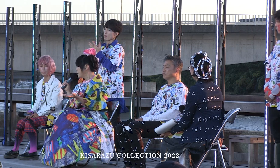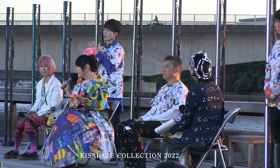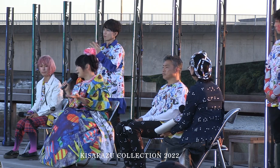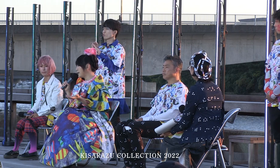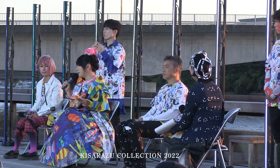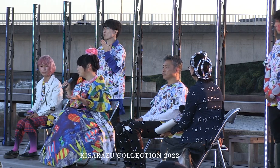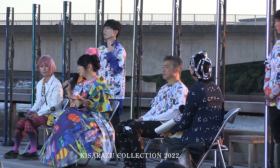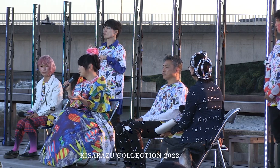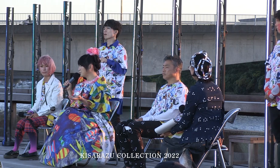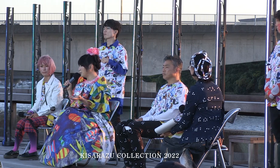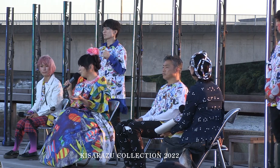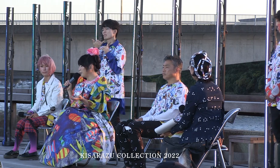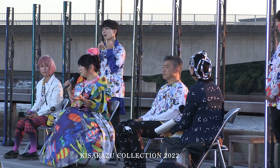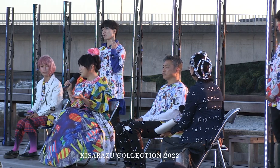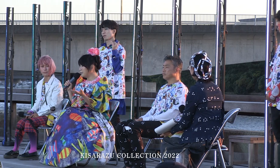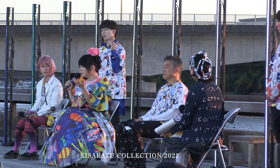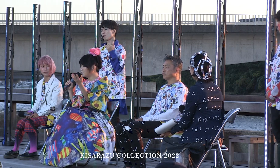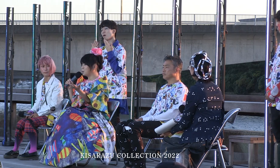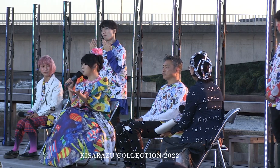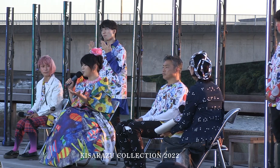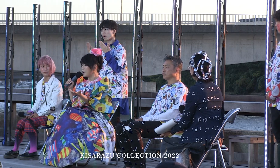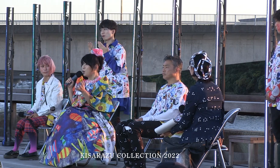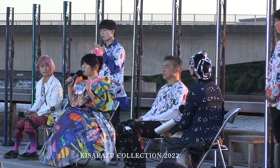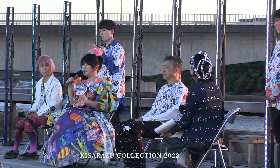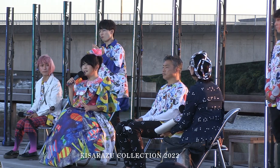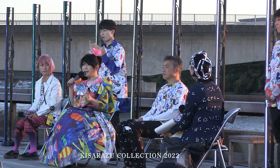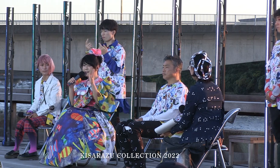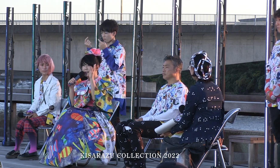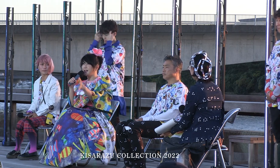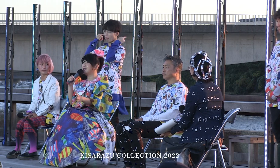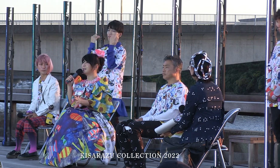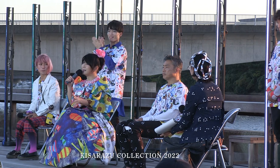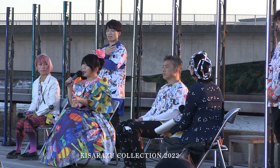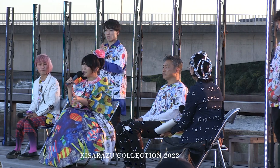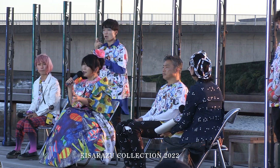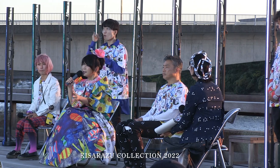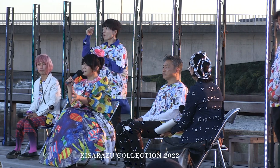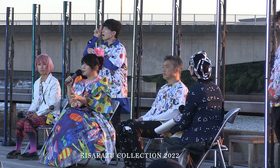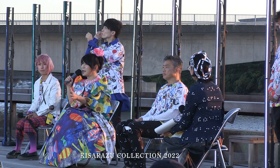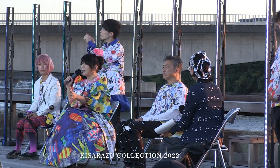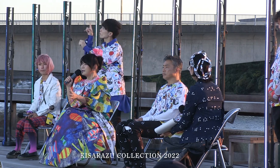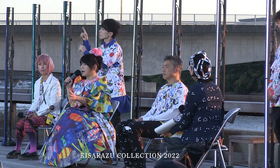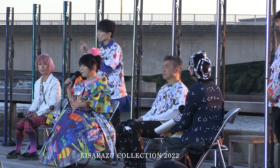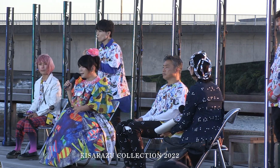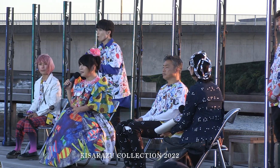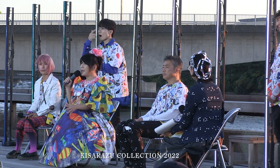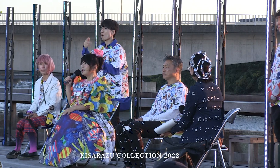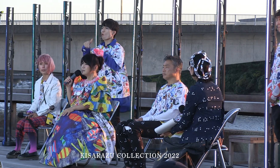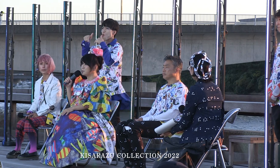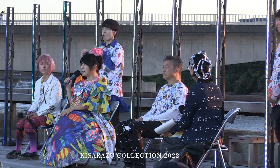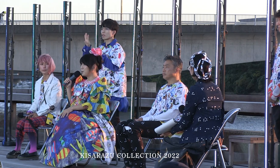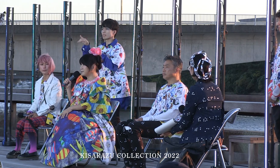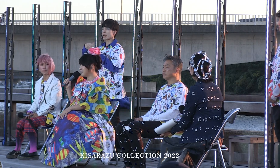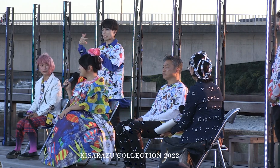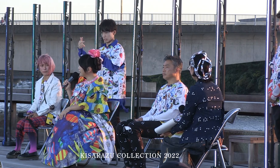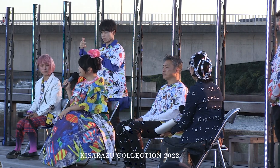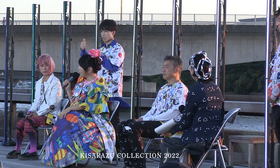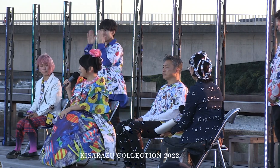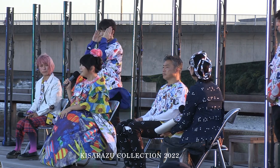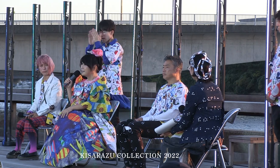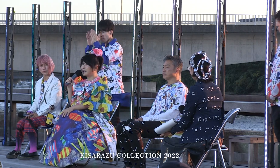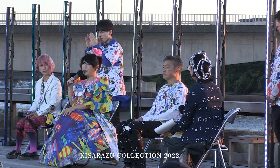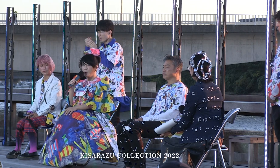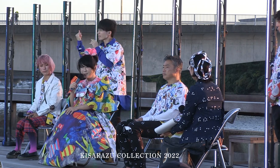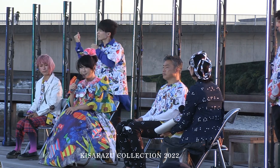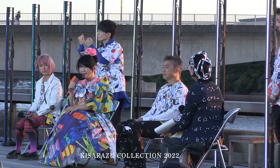て、あもう本当に親のために生きるってことは大西賢治になりきって、それで頑張って女性を好きにな